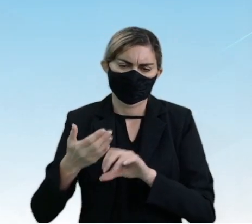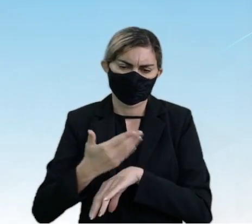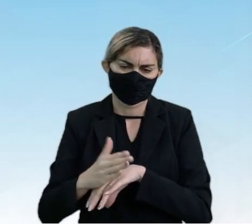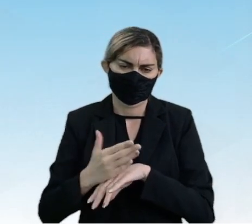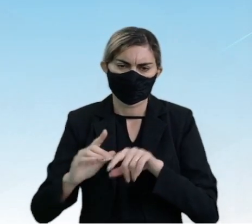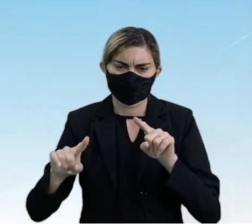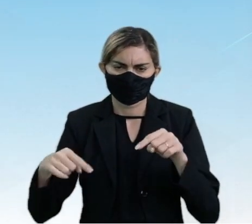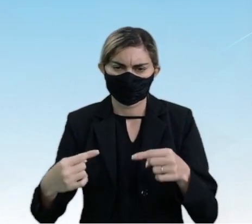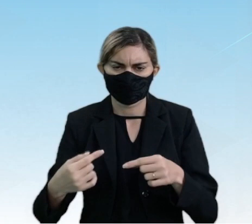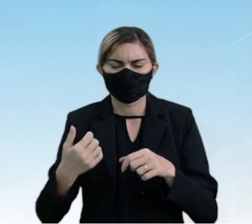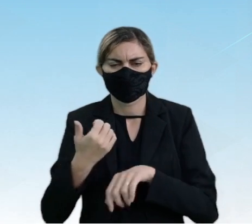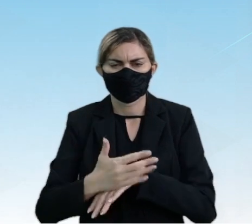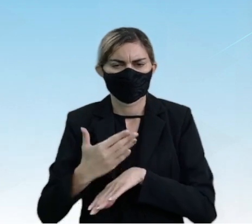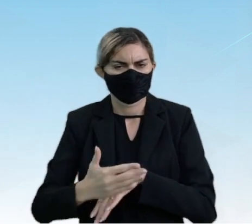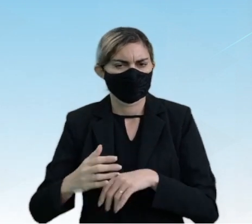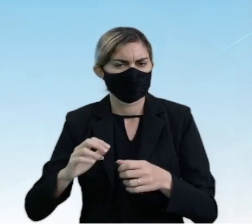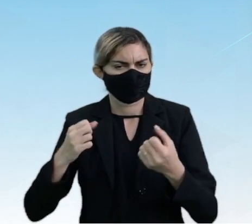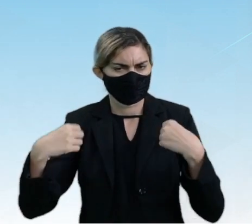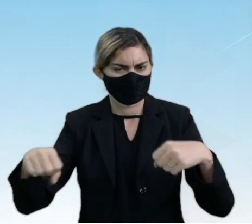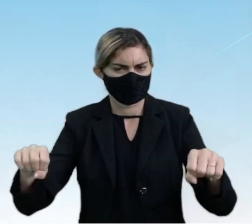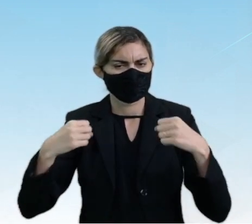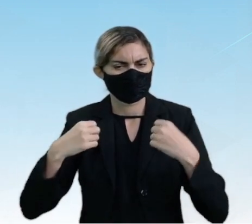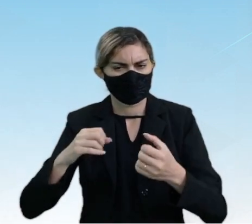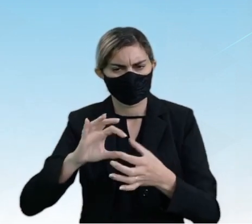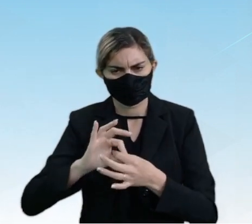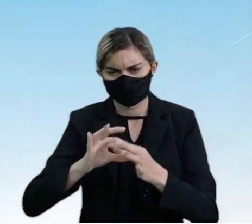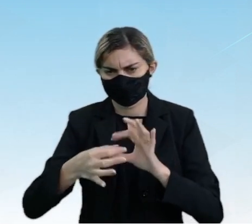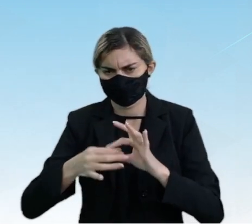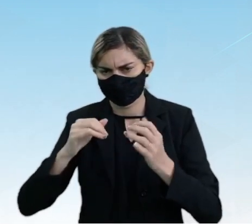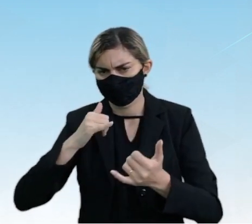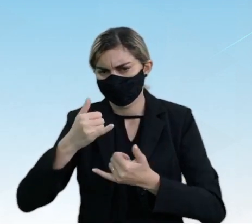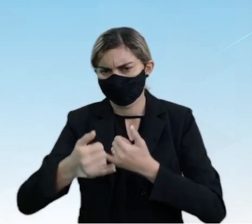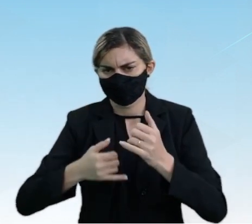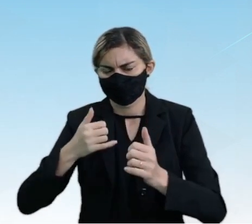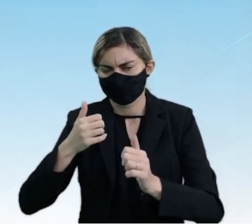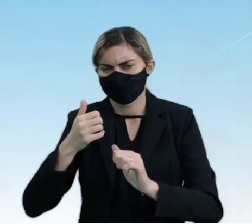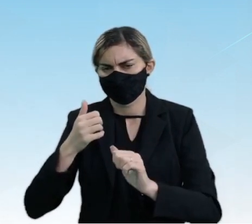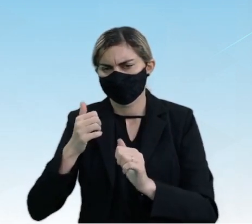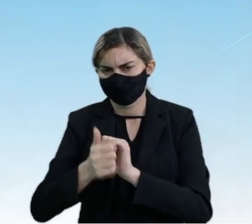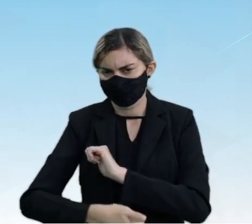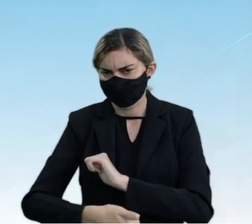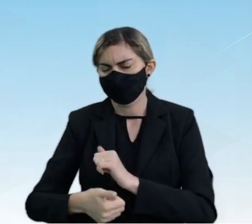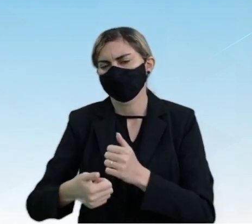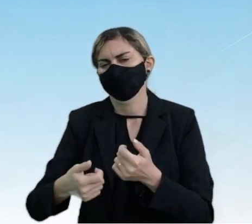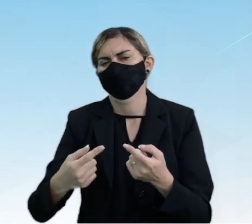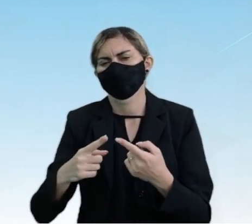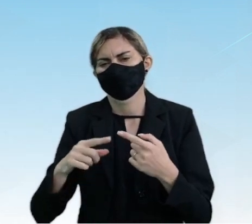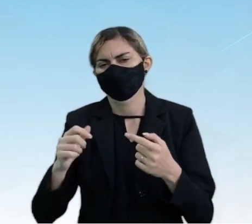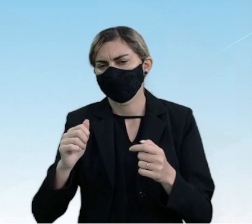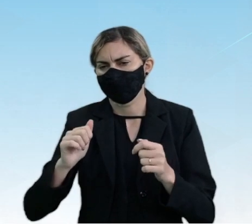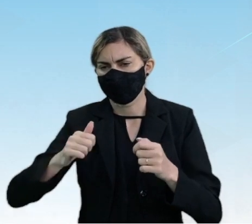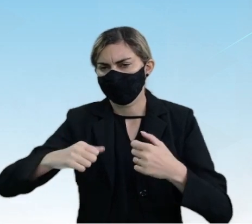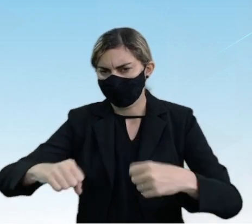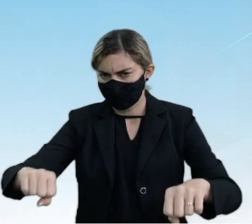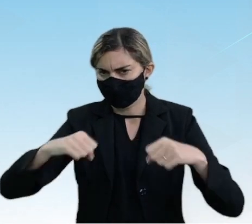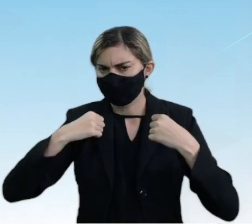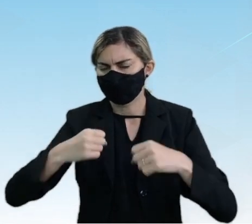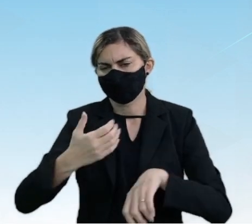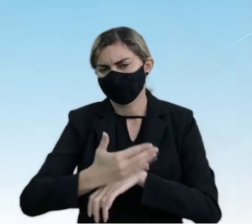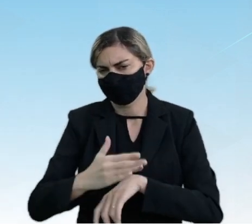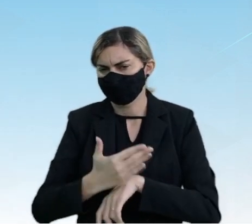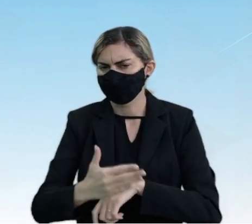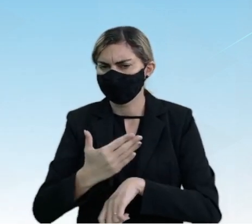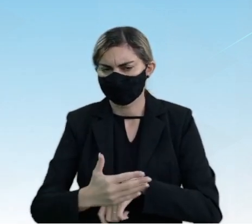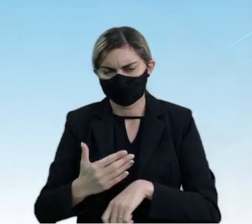Então, eles utilizavam a ginástica como jogos ali e atividades que de cunho totalmente atlético mesmo. Eram promovidos